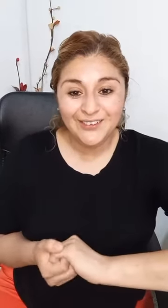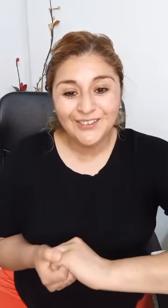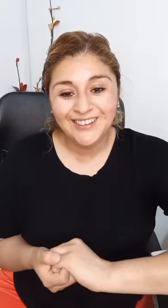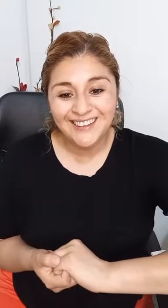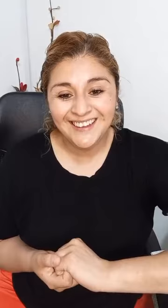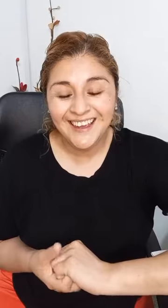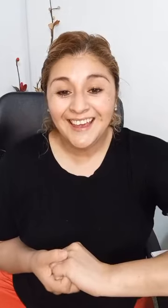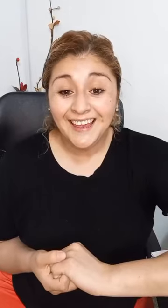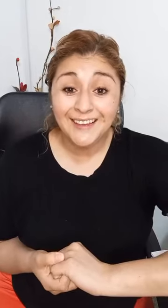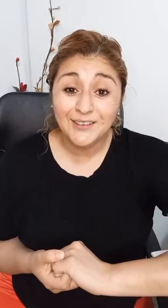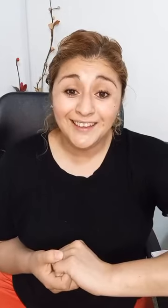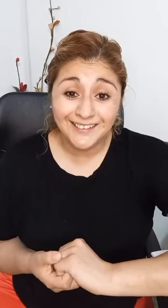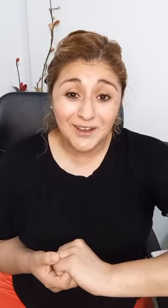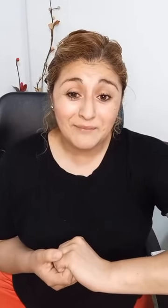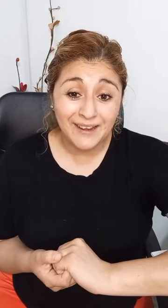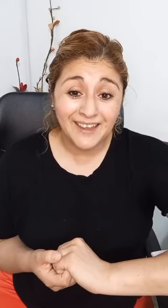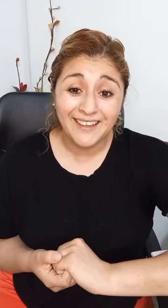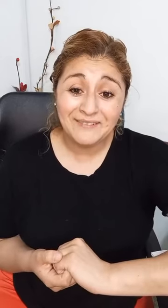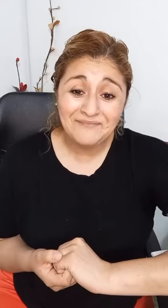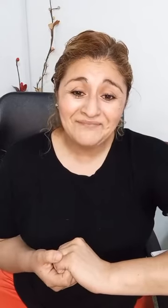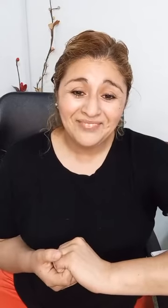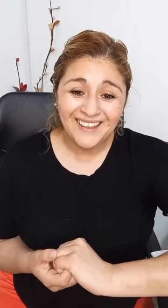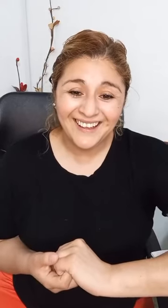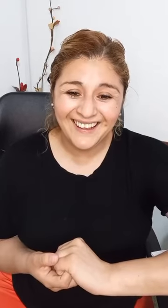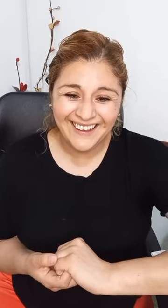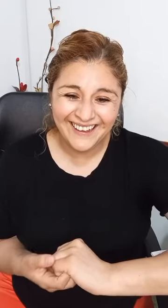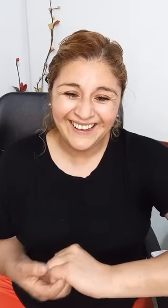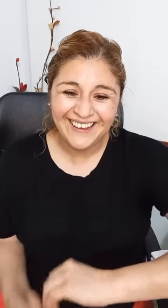verlos. Qué lindo sentirse acompañada.